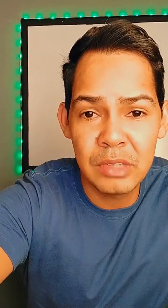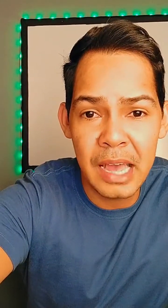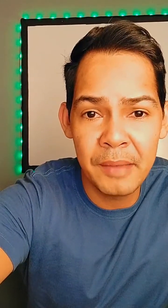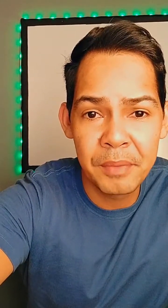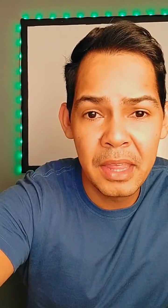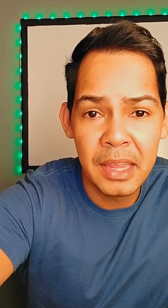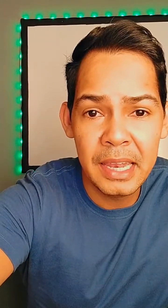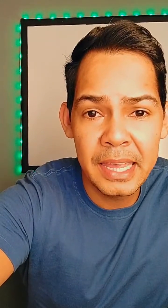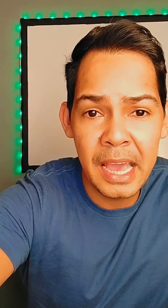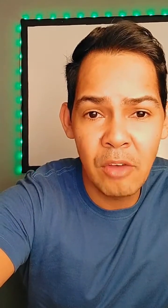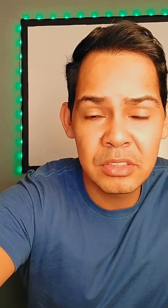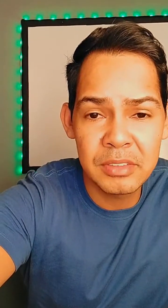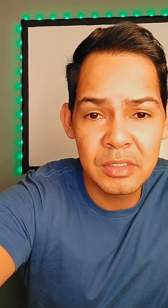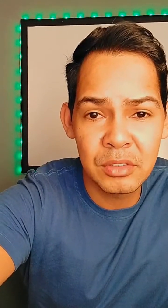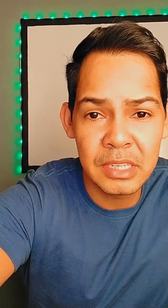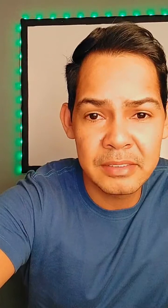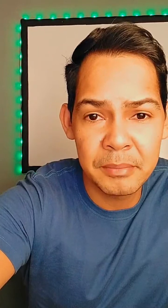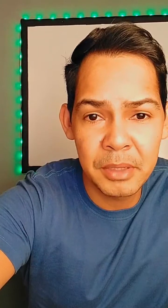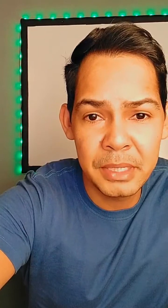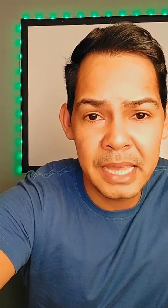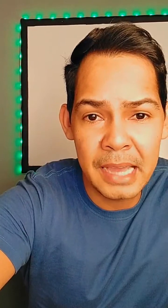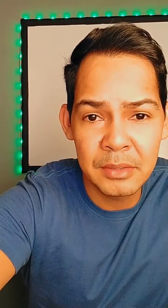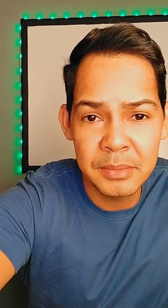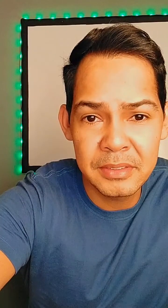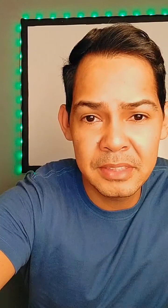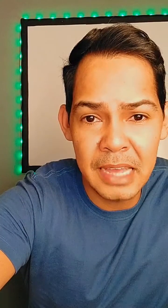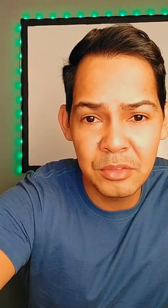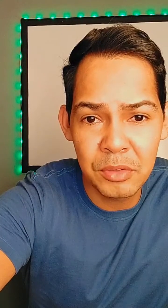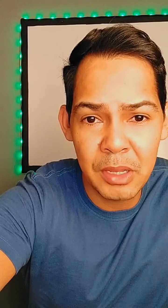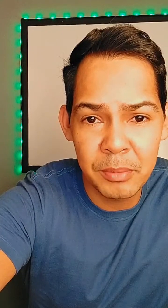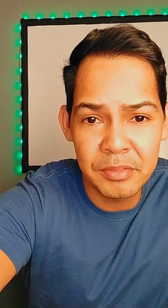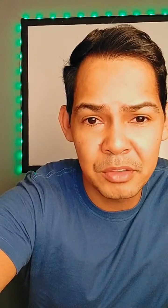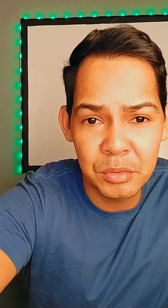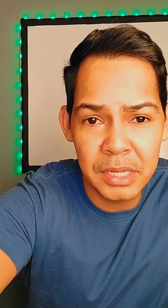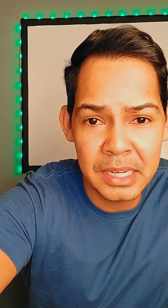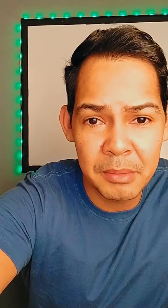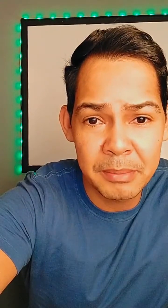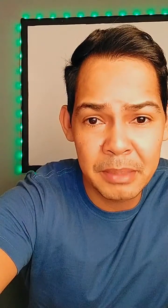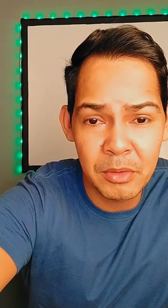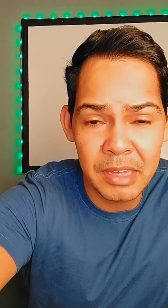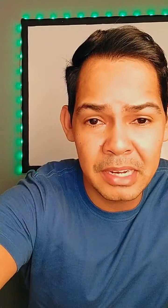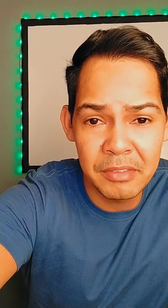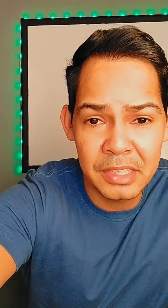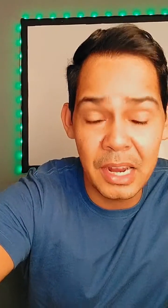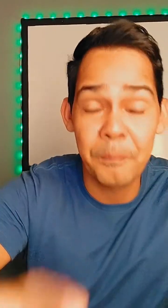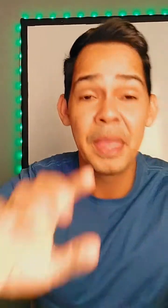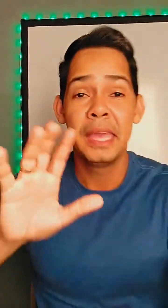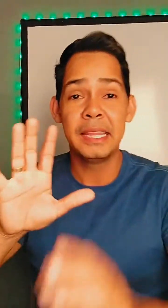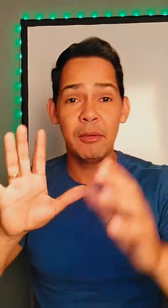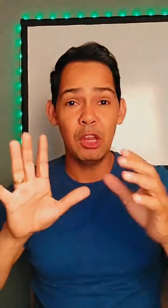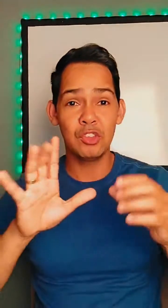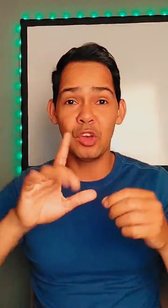ajudar. Legal você fazer os sinais também, obrigado. Na minha cidade informaram a prefeitura e a Câmara para aprovar a lei federal. Então, olha só, em